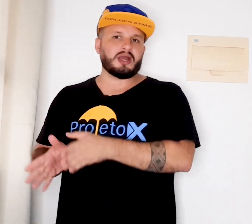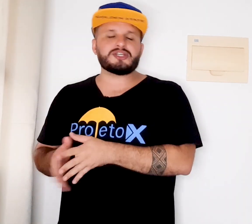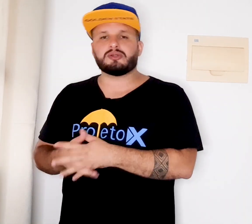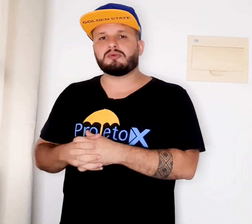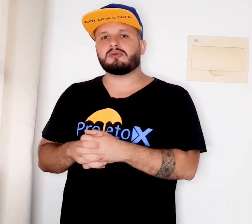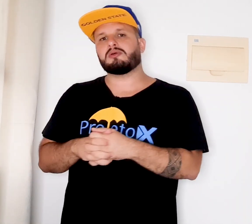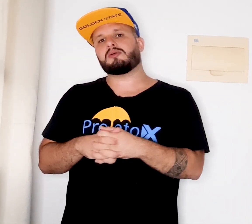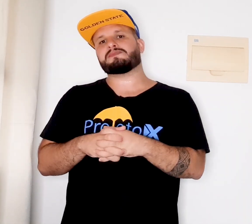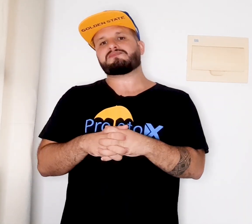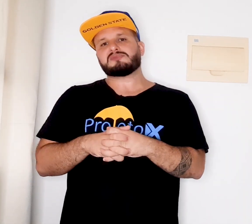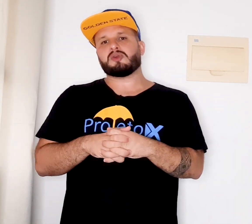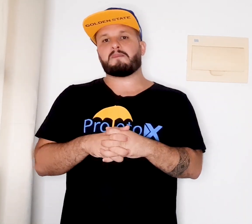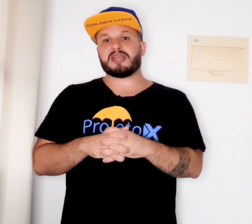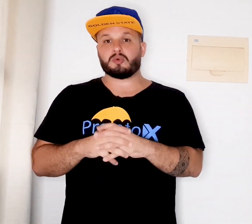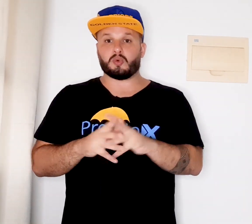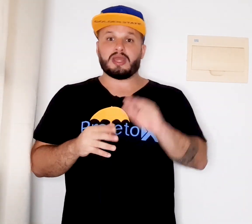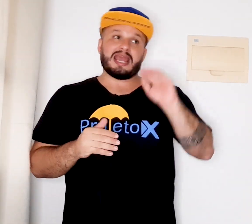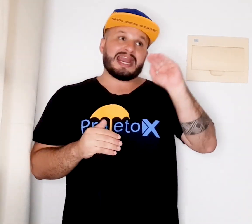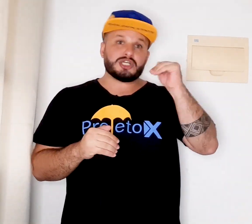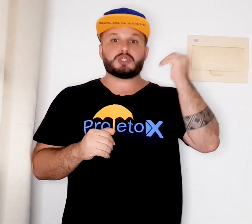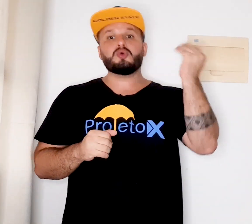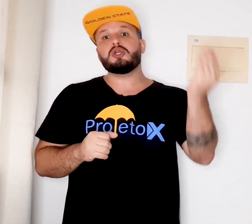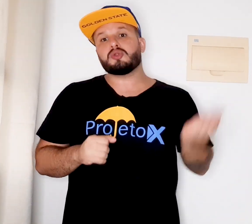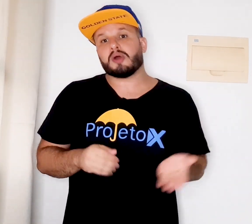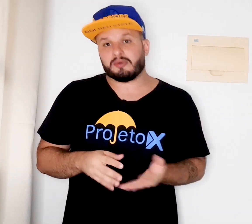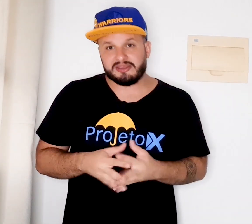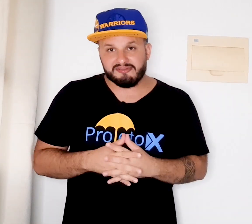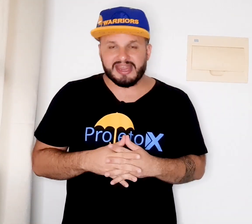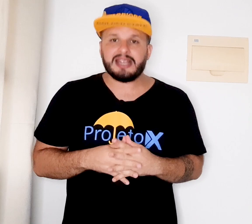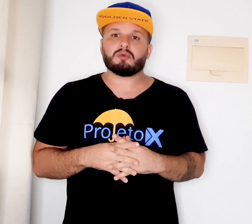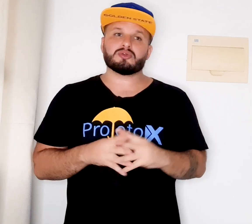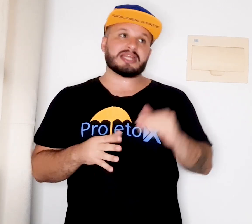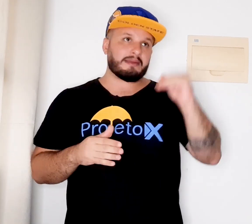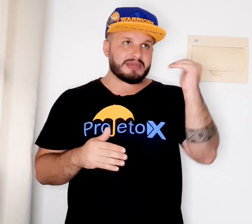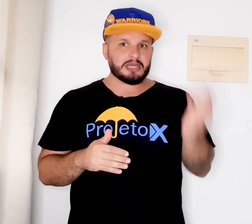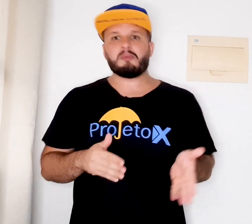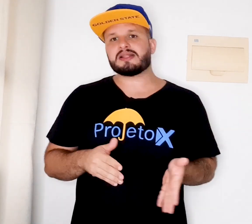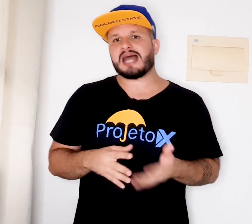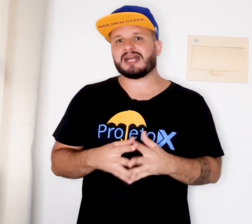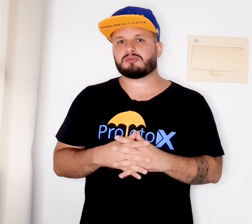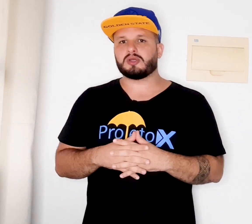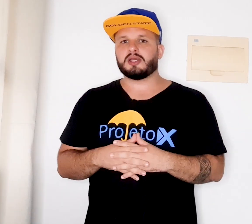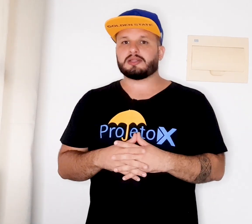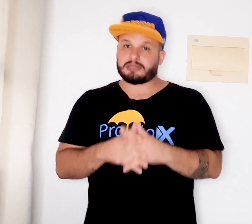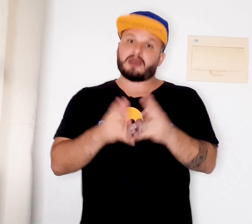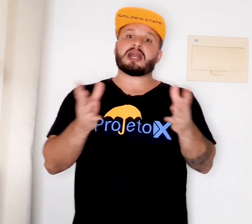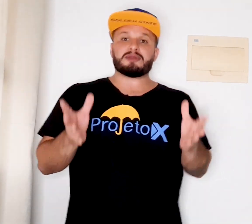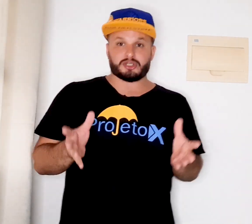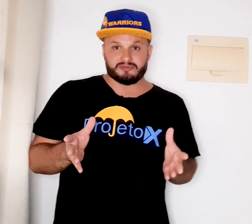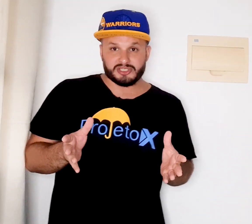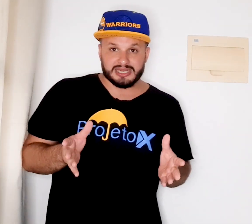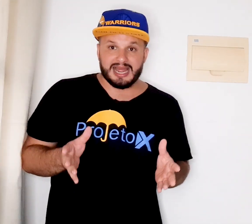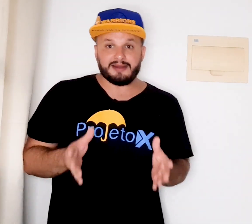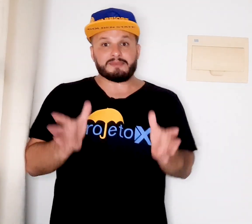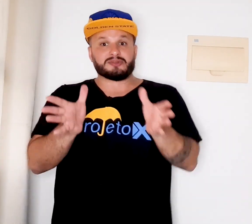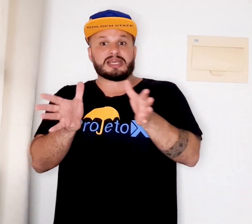eleições no Peru em julho do ano que vem, quando termina o mandato, teoricamente, de Vizcarra, lembrando que ele